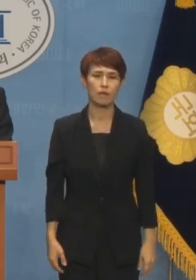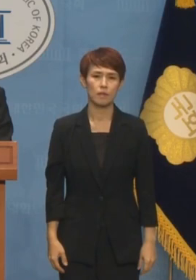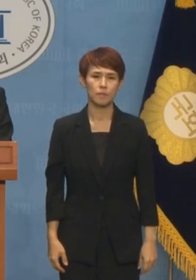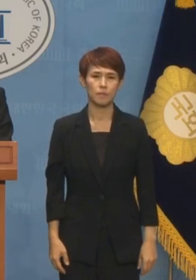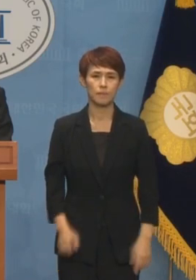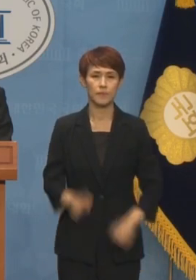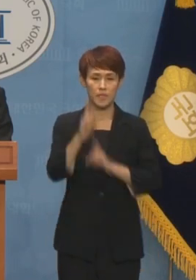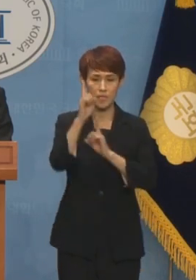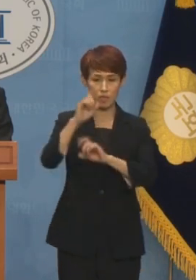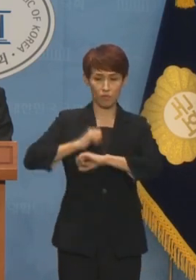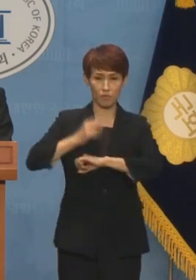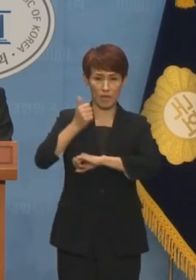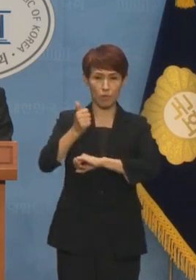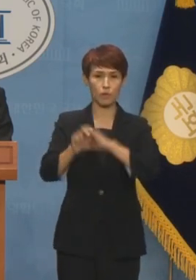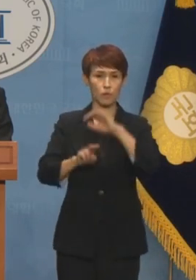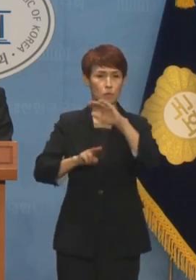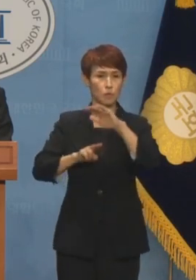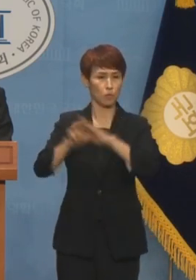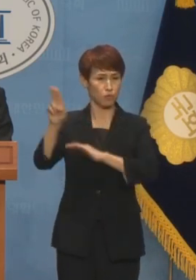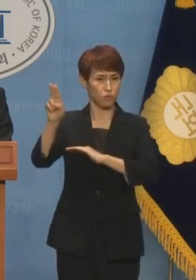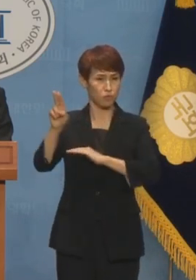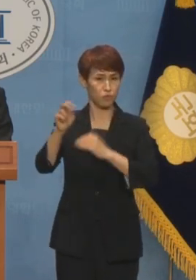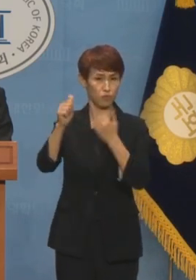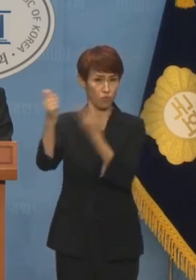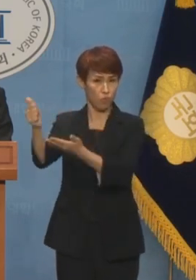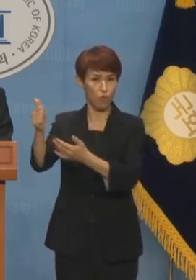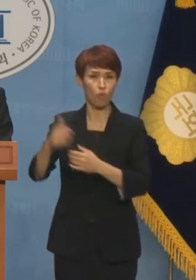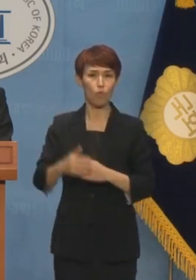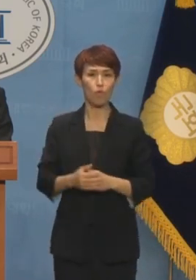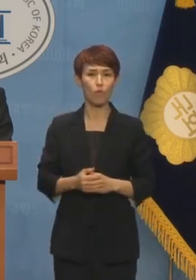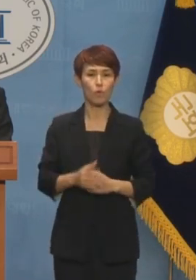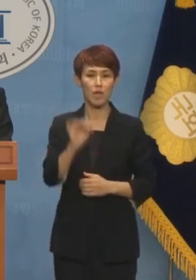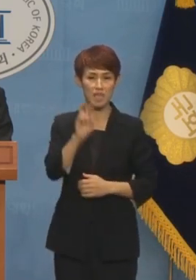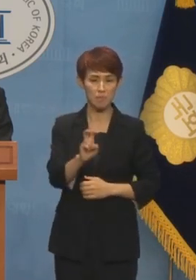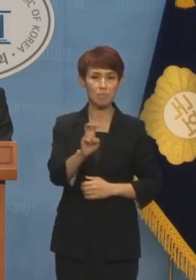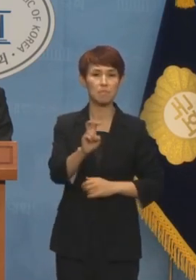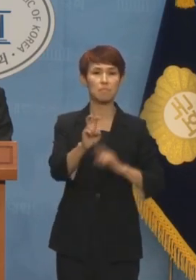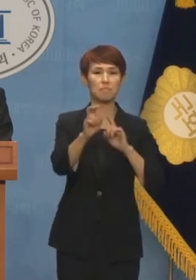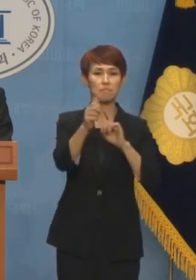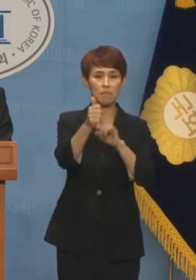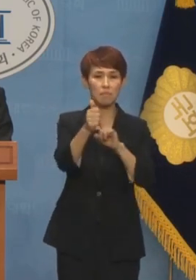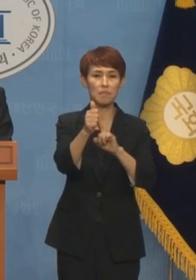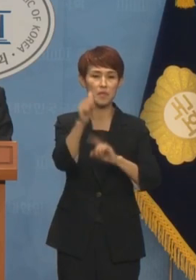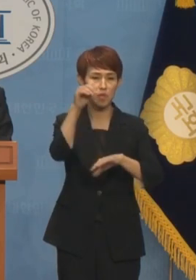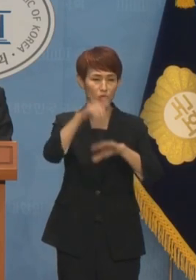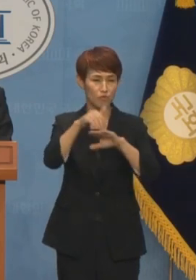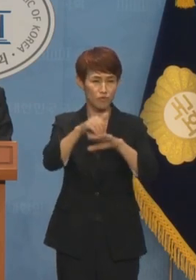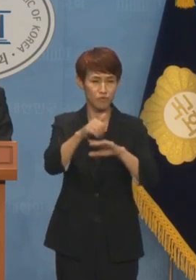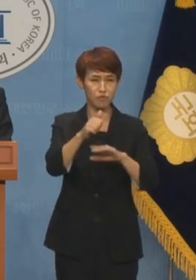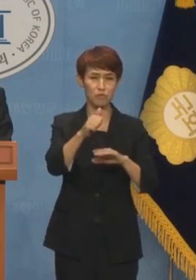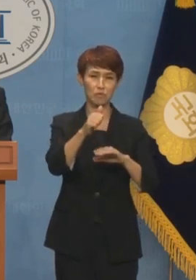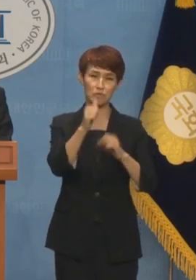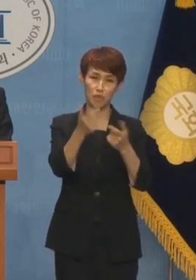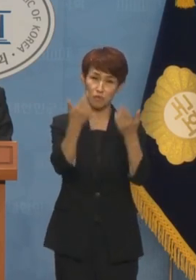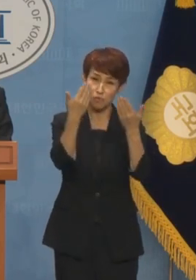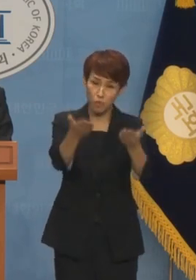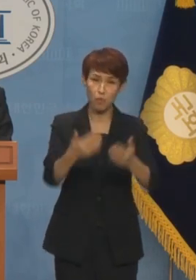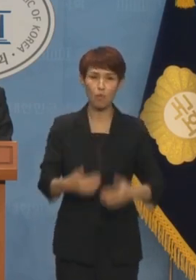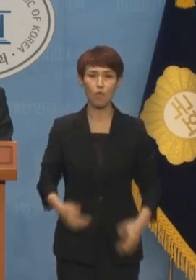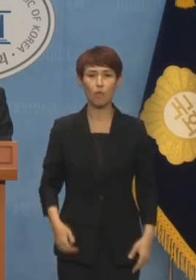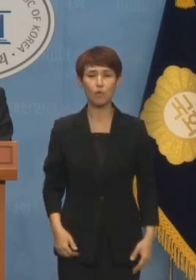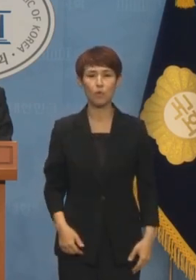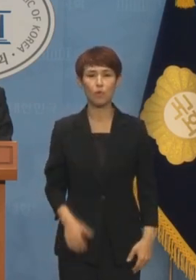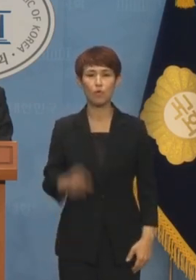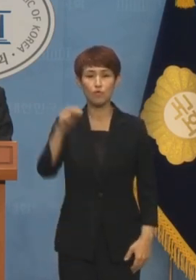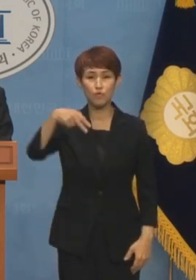이종섭 전 장관 도주대사 임명, 임성근 전 사단장의 황제 연수, 유재은 법무관리관의 위증